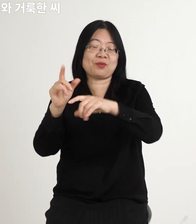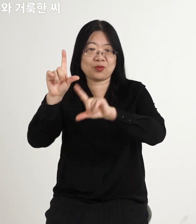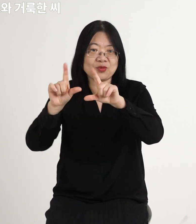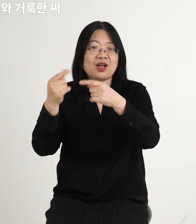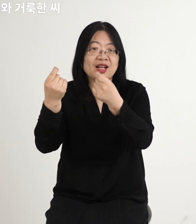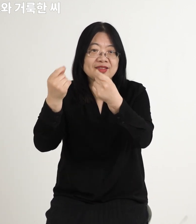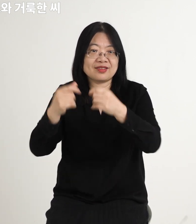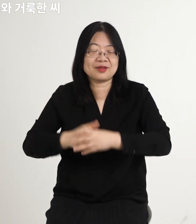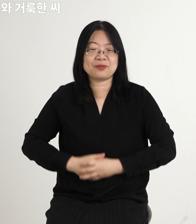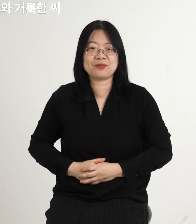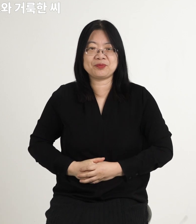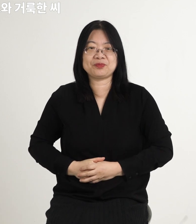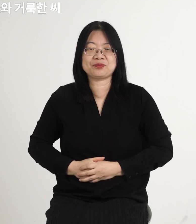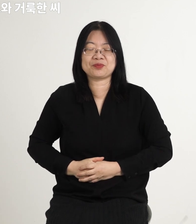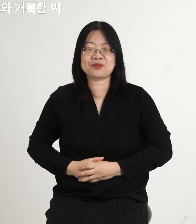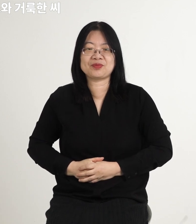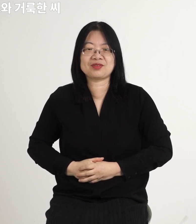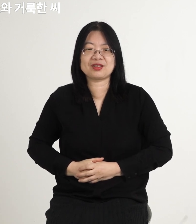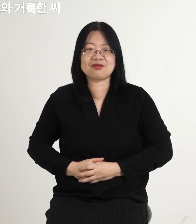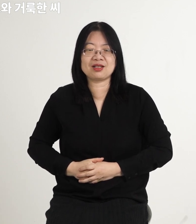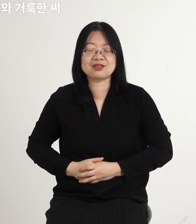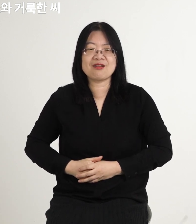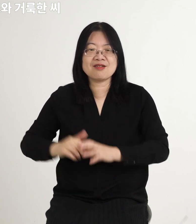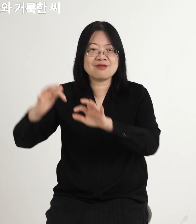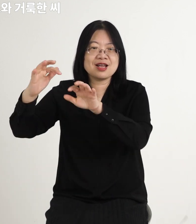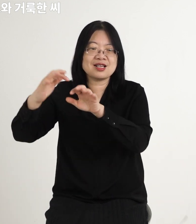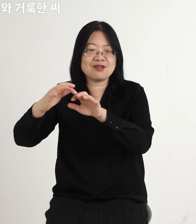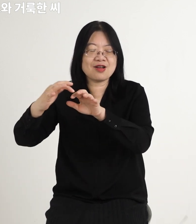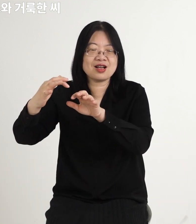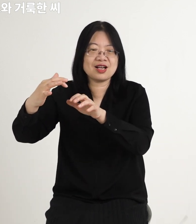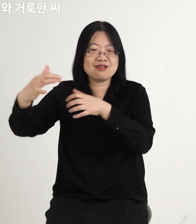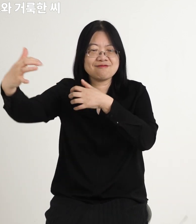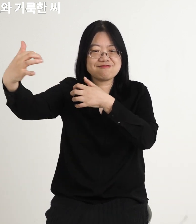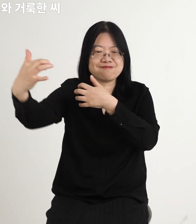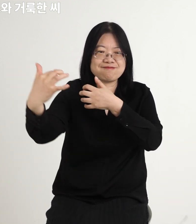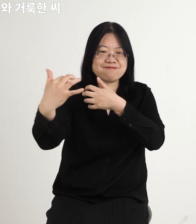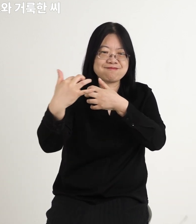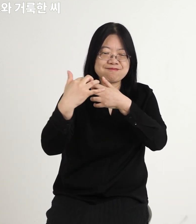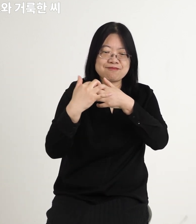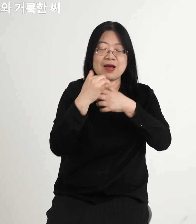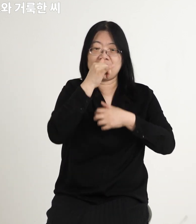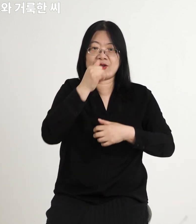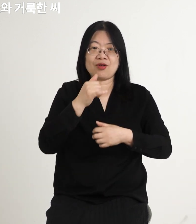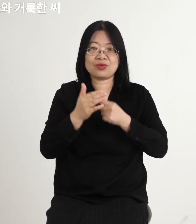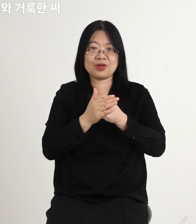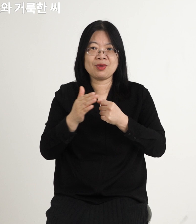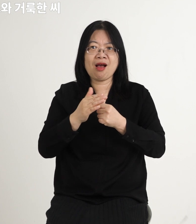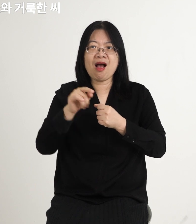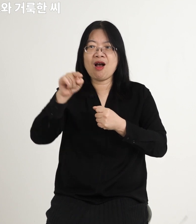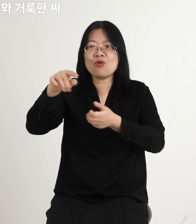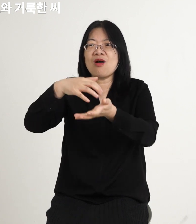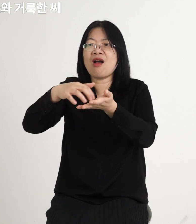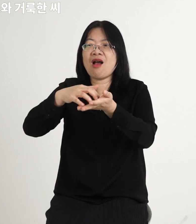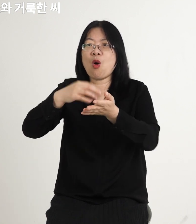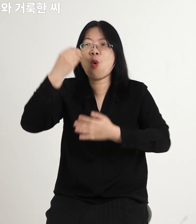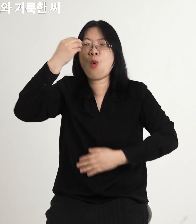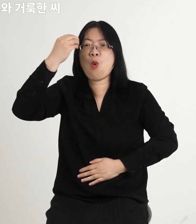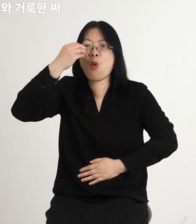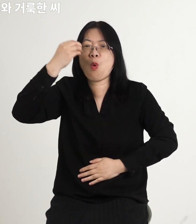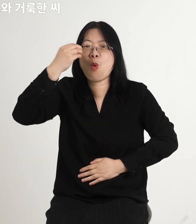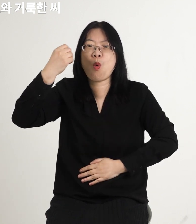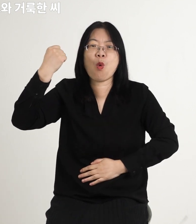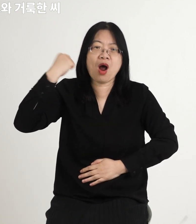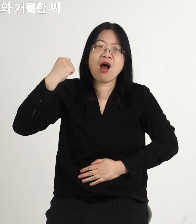손을 잡고 동맹을 맺어서 내려온 거예요. 그러니까 그 규모가 얼마나 어마어마하겠어요.